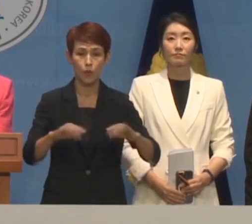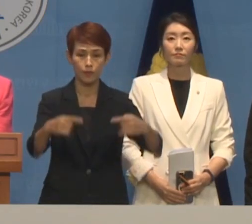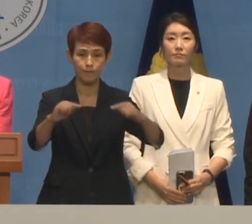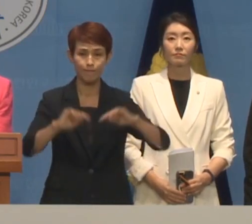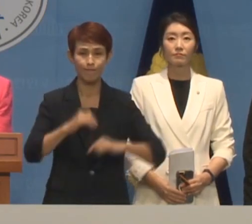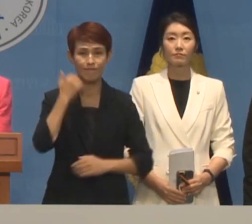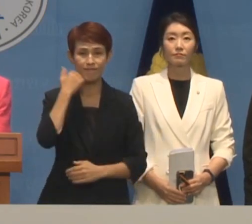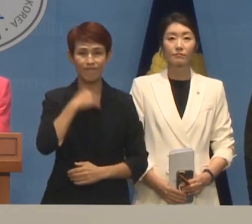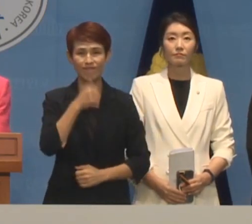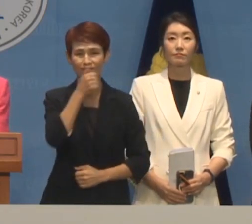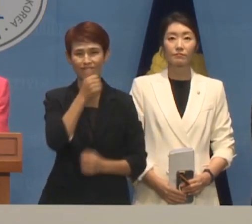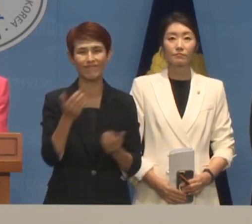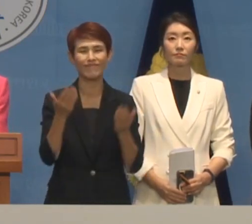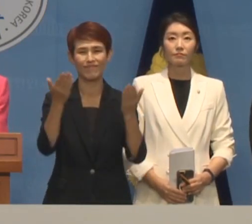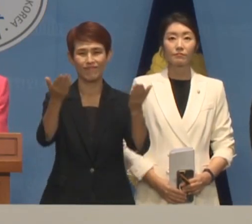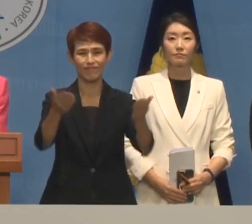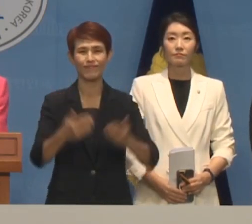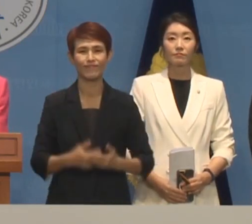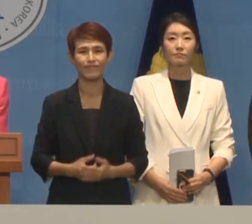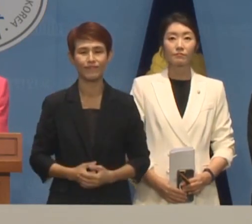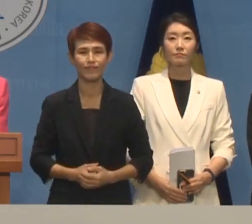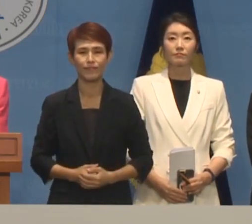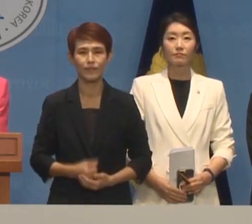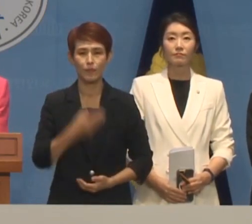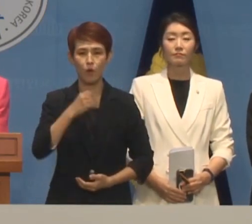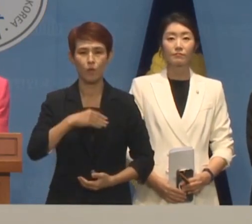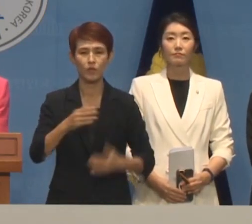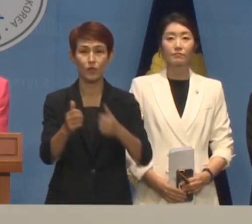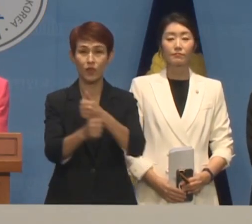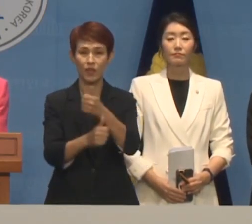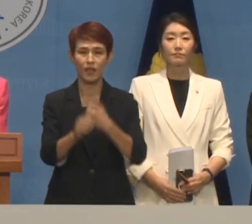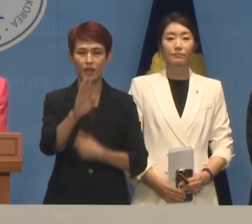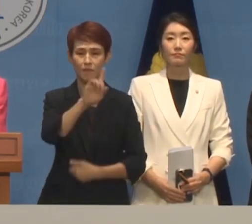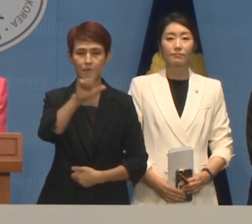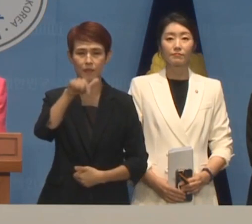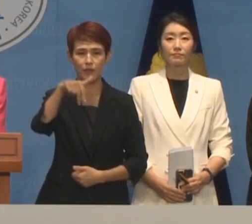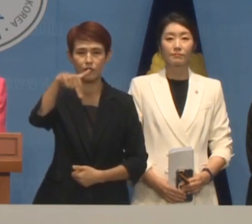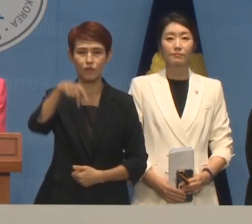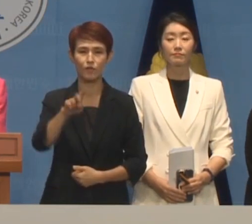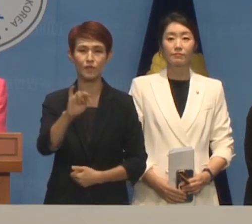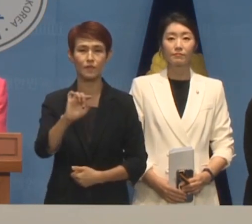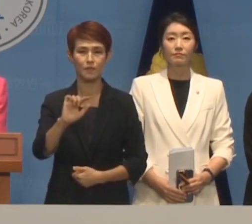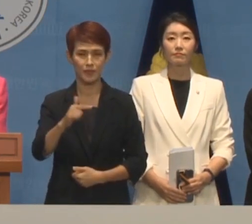참석자분들을 소개해드리겠습니다. 보건복지위원회 박주민 위원장님 오셨습니다.